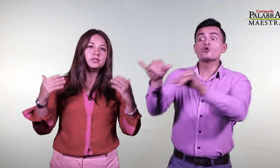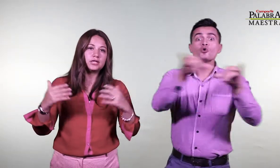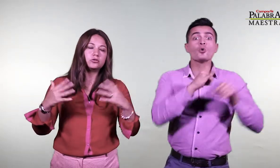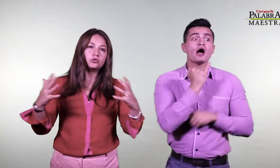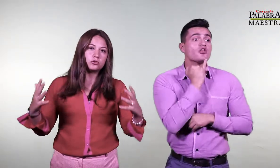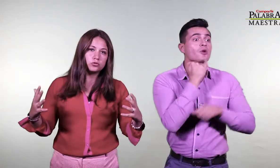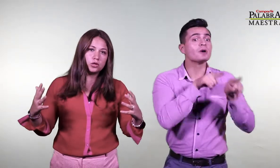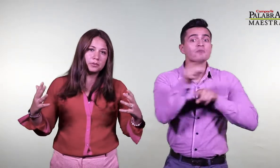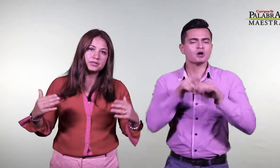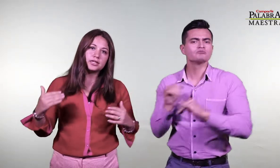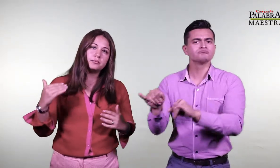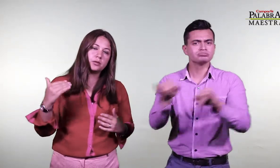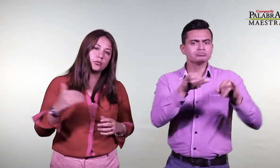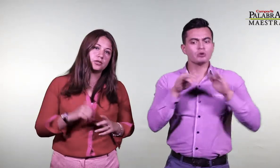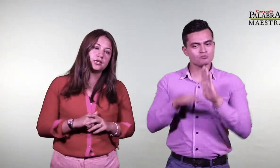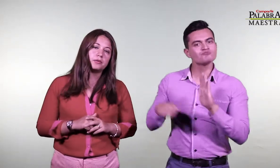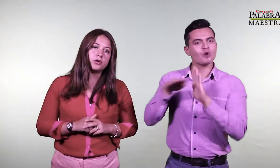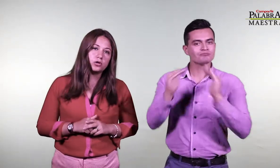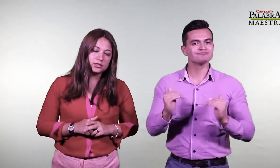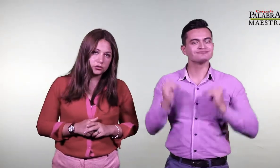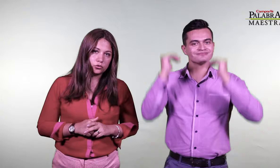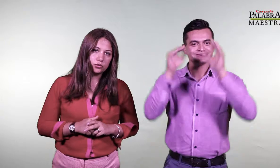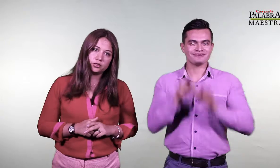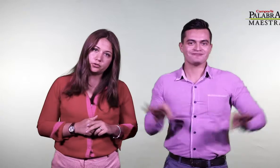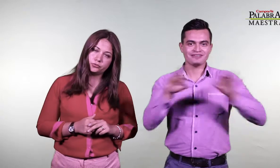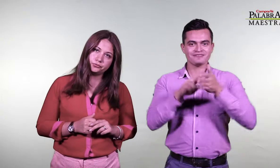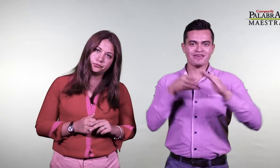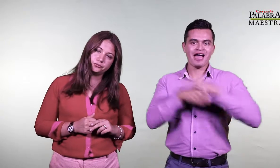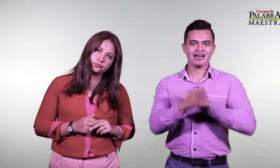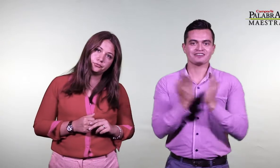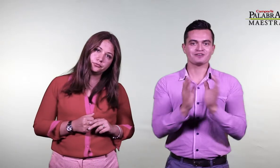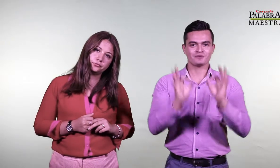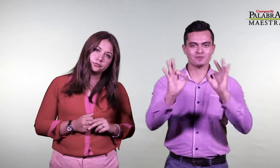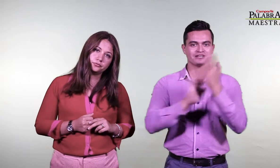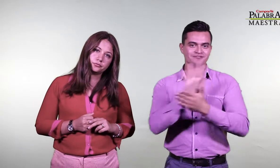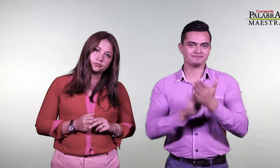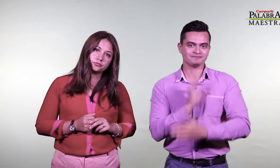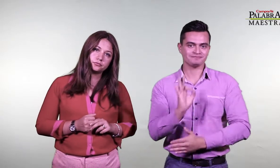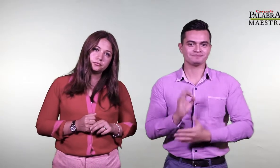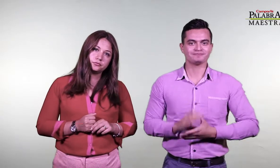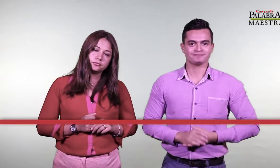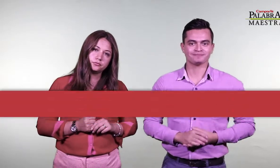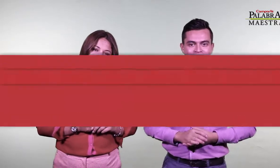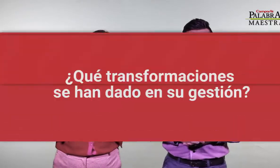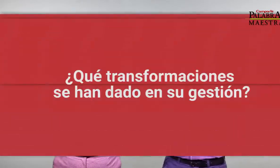seguir aumentando toda su capacidad para poder tener mejor acceso educativo.